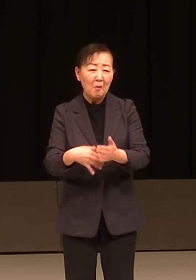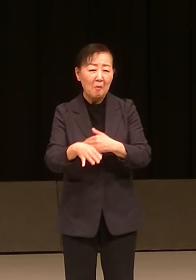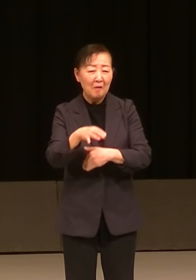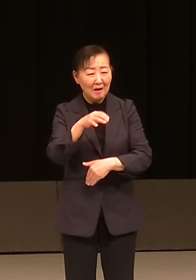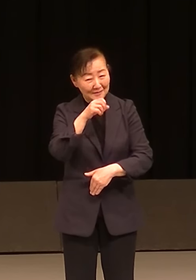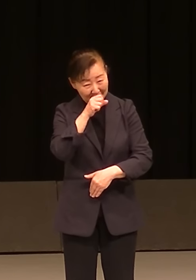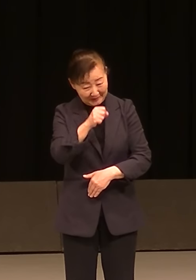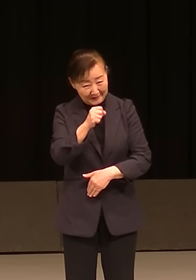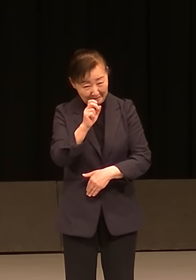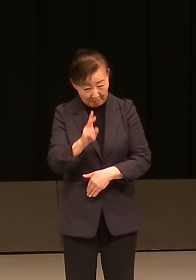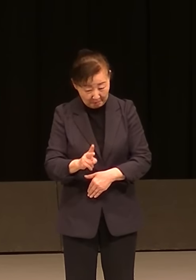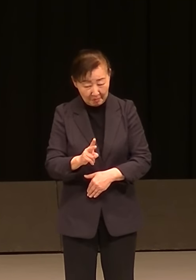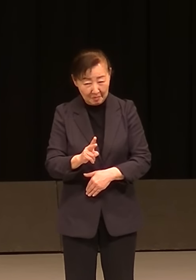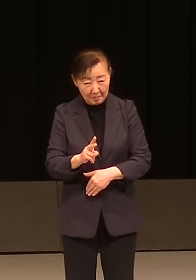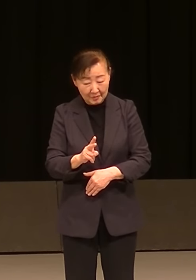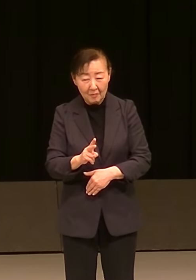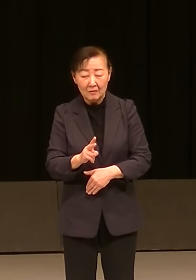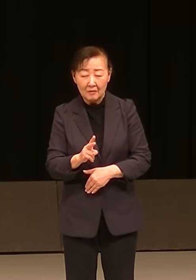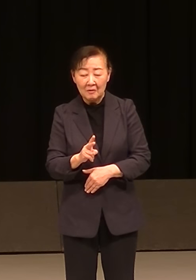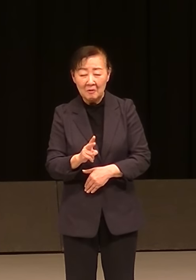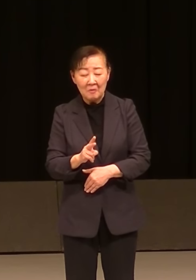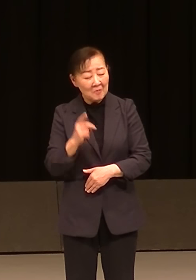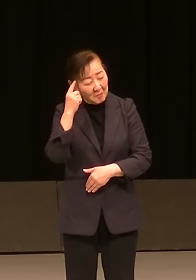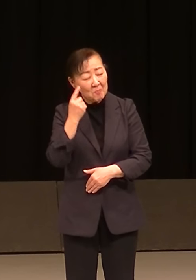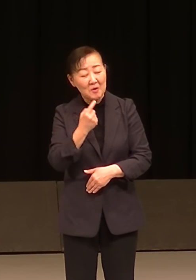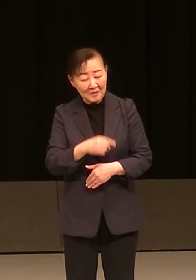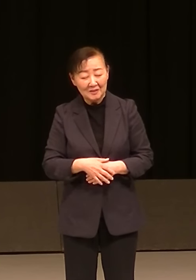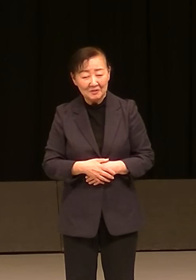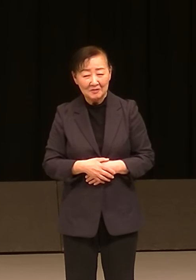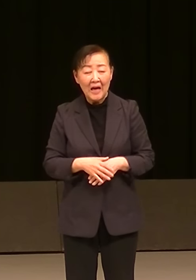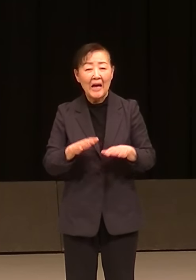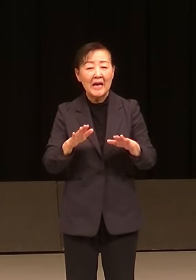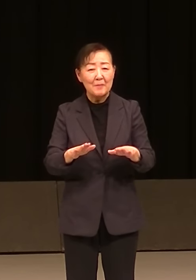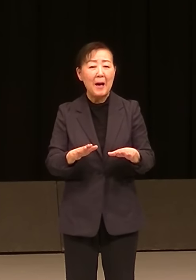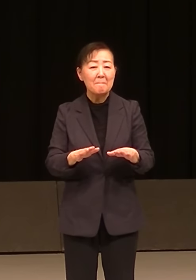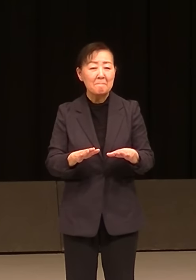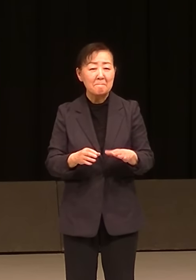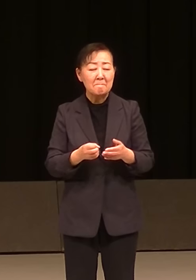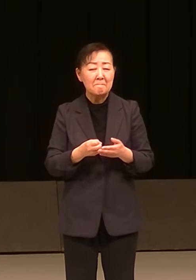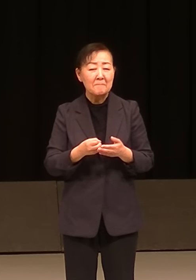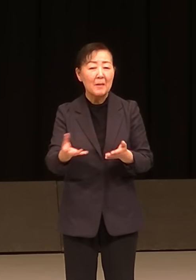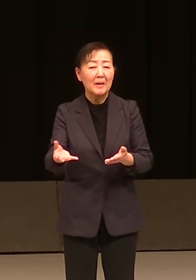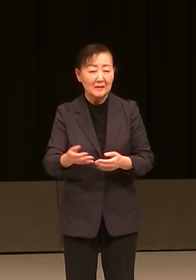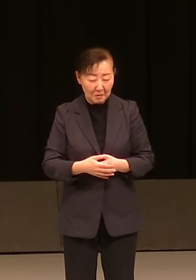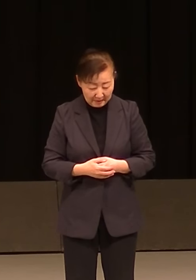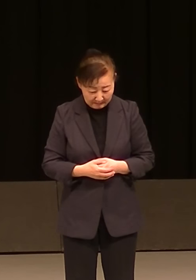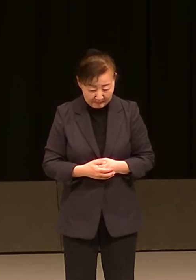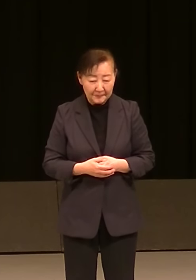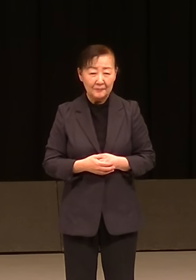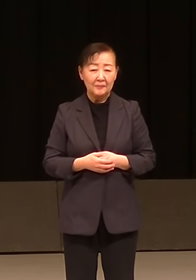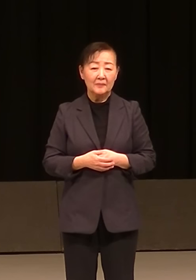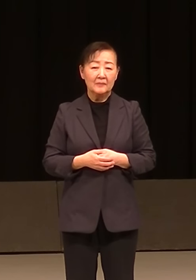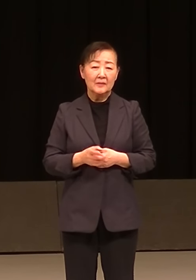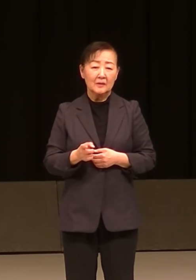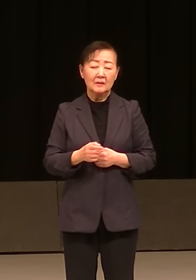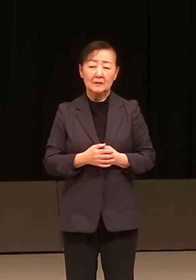ろうというふうに今、思います。今のうちに。ということで、それもやは